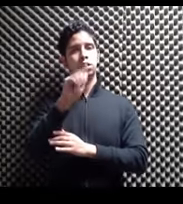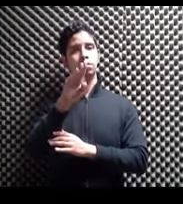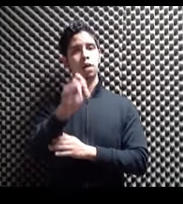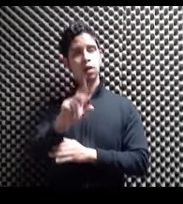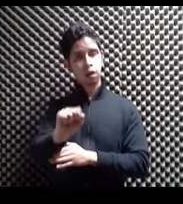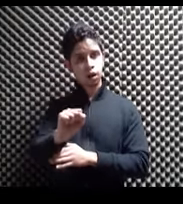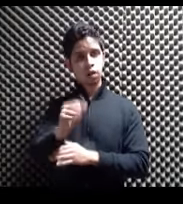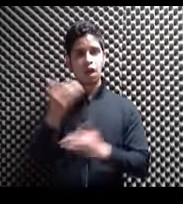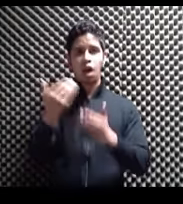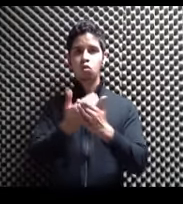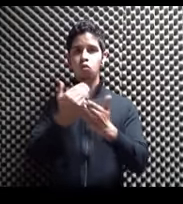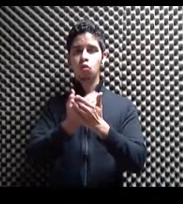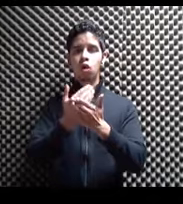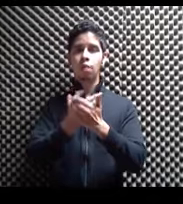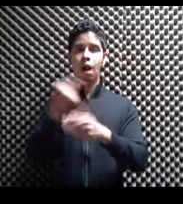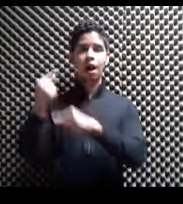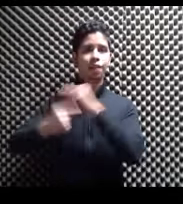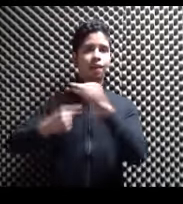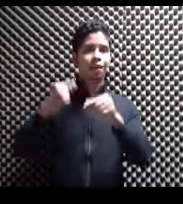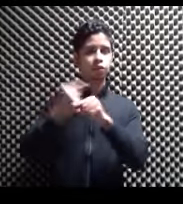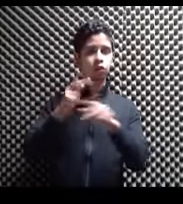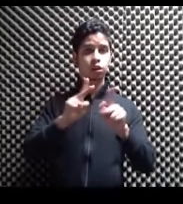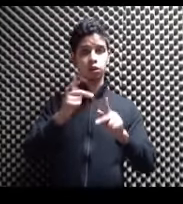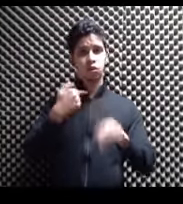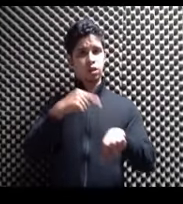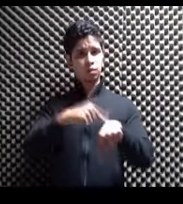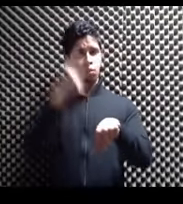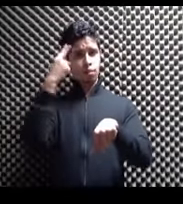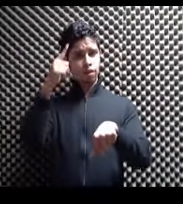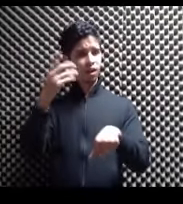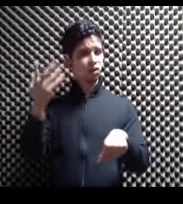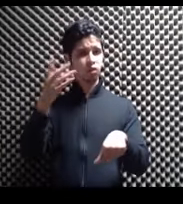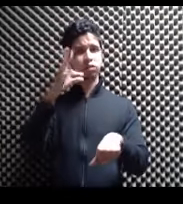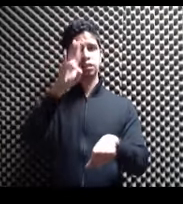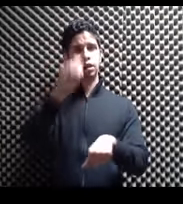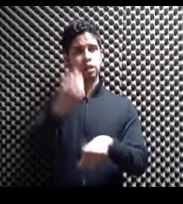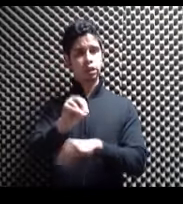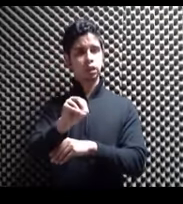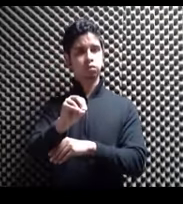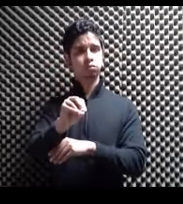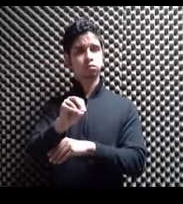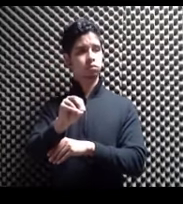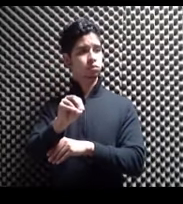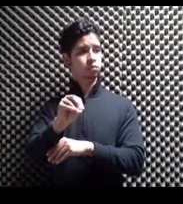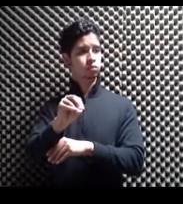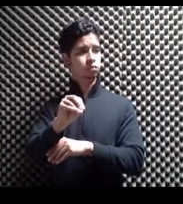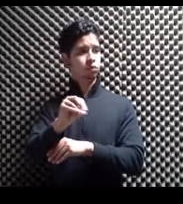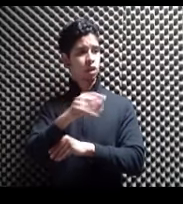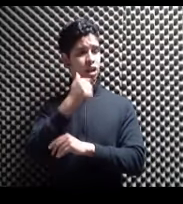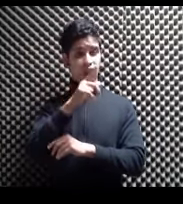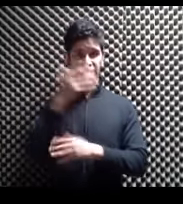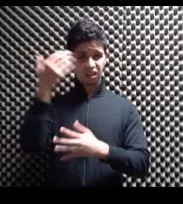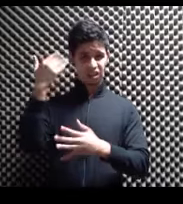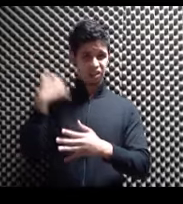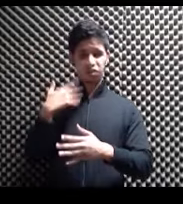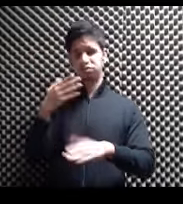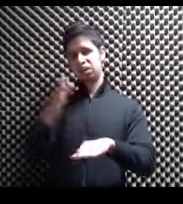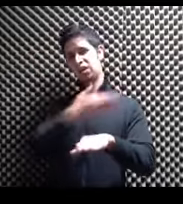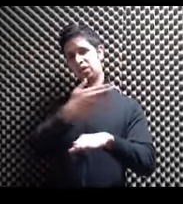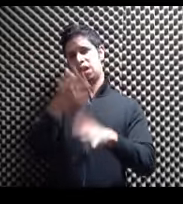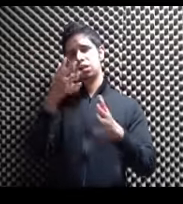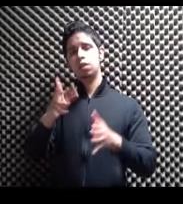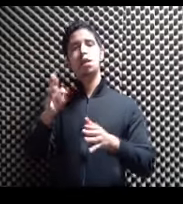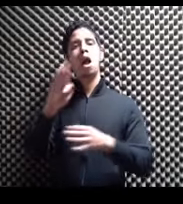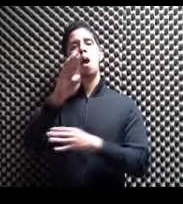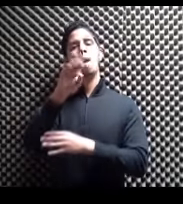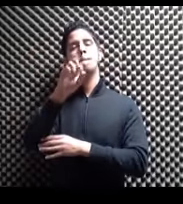La década del 70, ella había sido cantante de musicales de Broadway y de un público bastante conservador, pero en la década de los